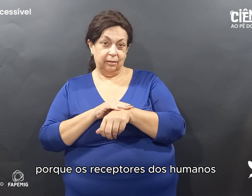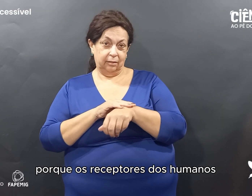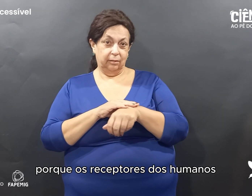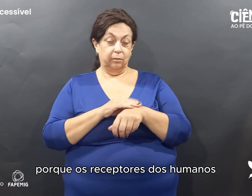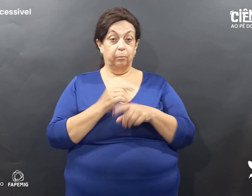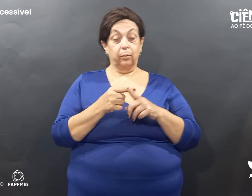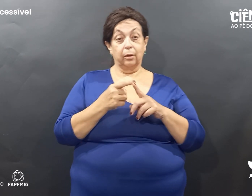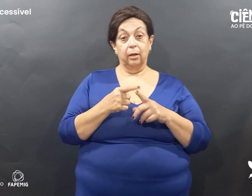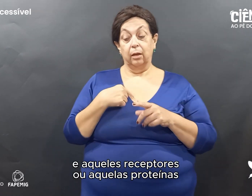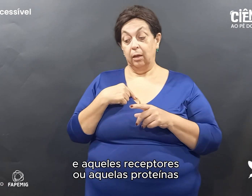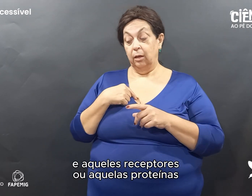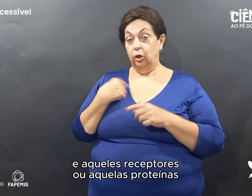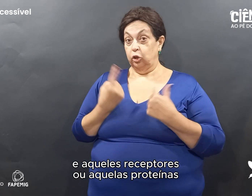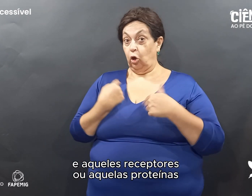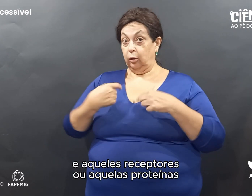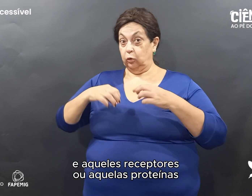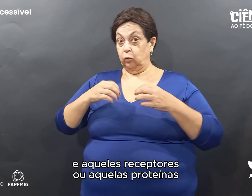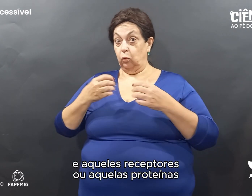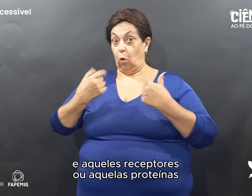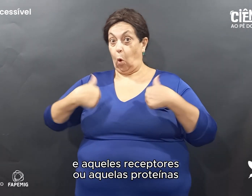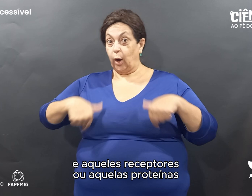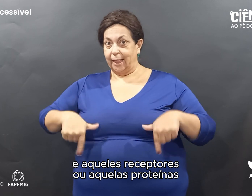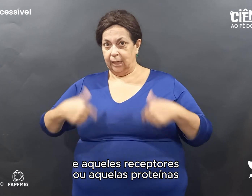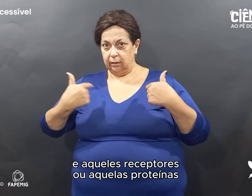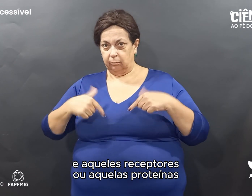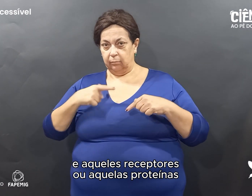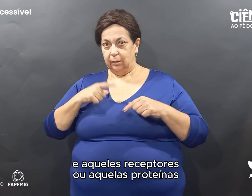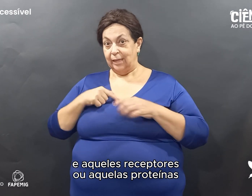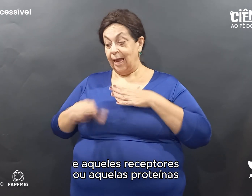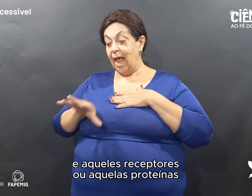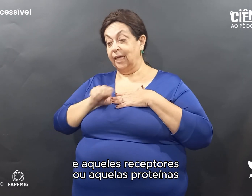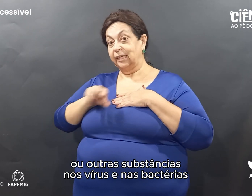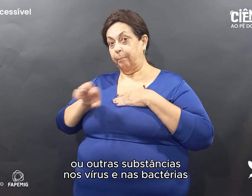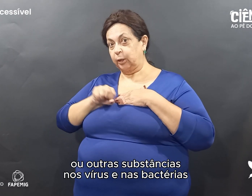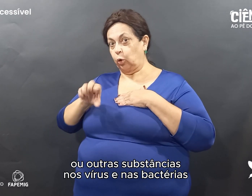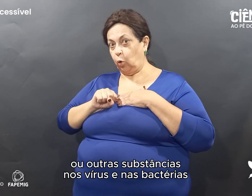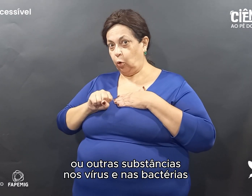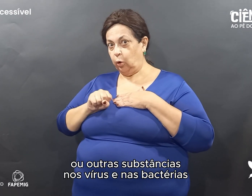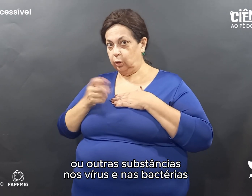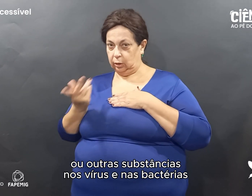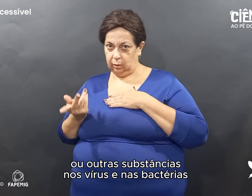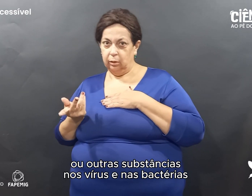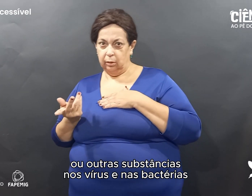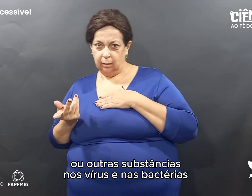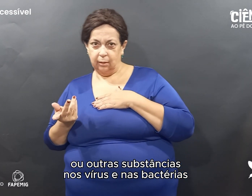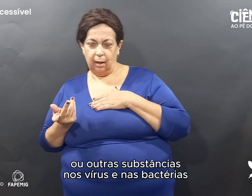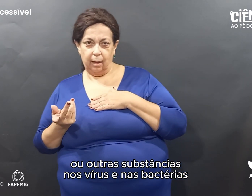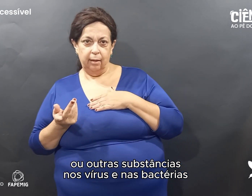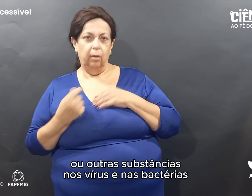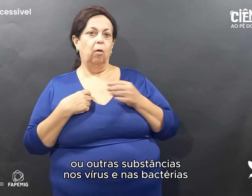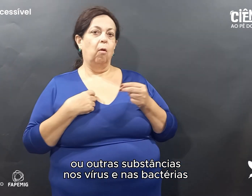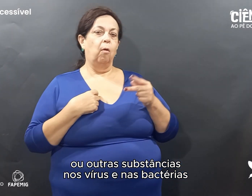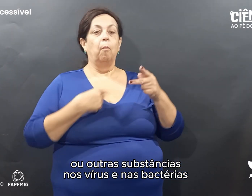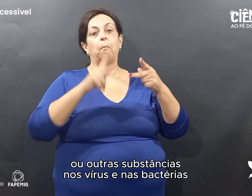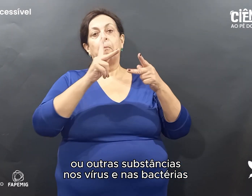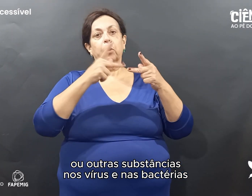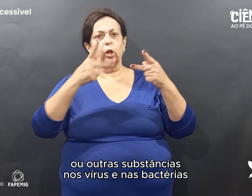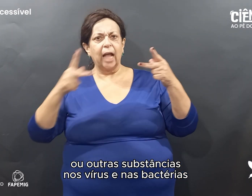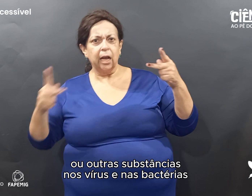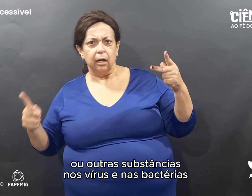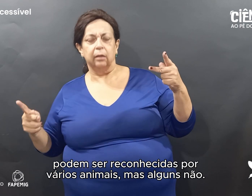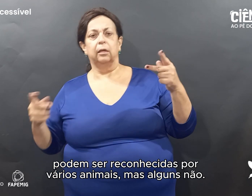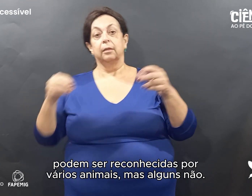dos humanos e aqueles receptores ou aquelas proteínas ou outras substâncias nos vírus